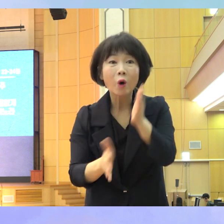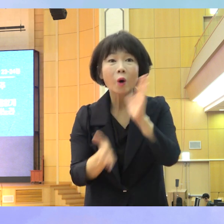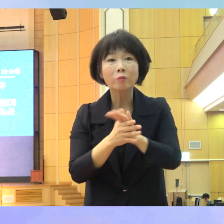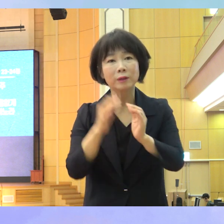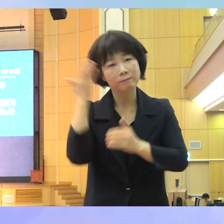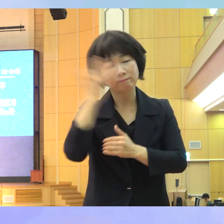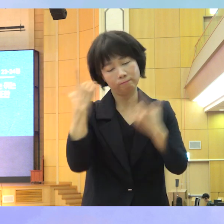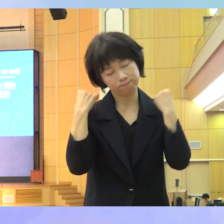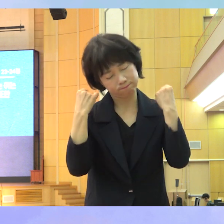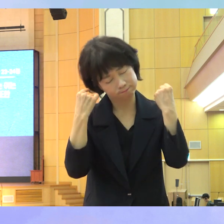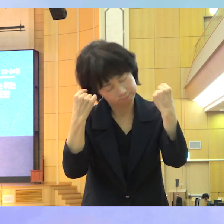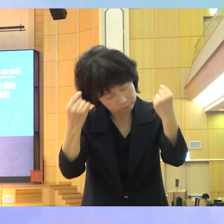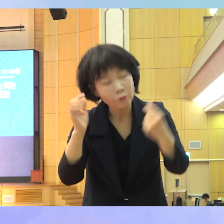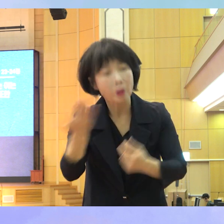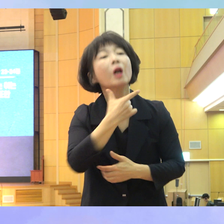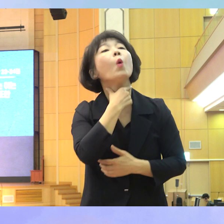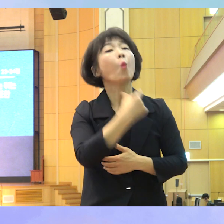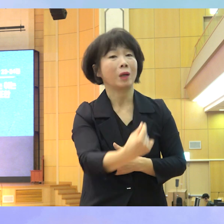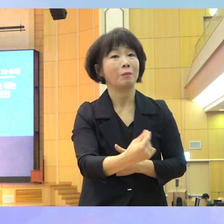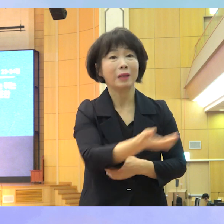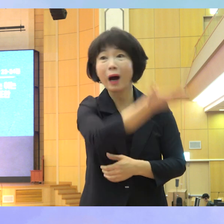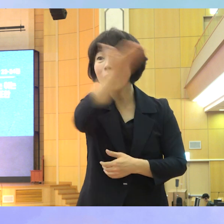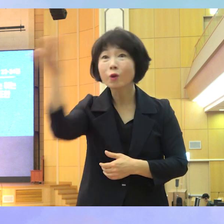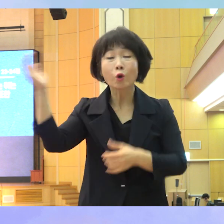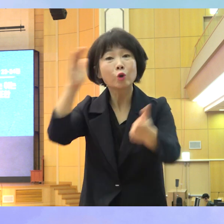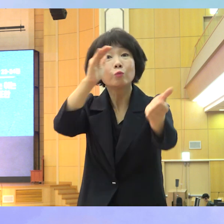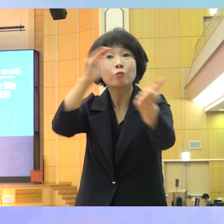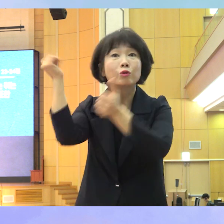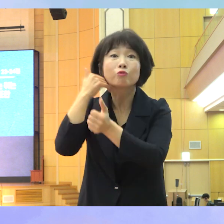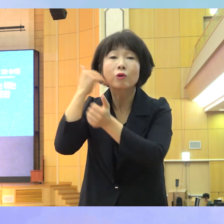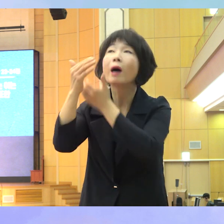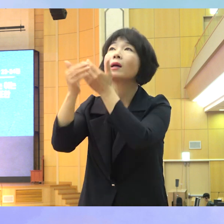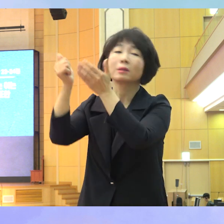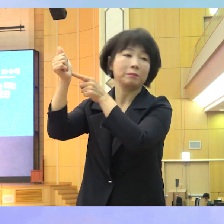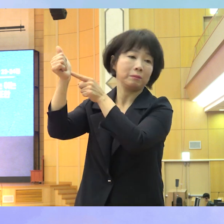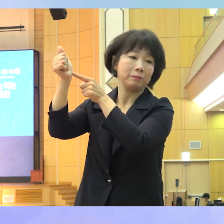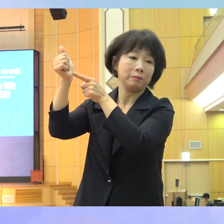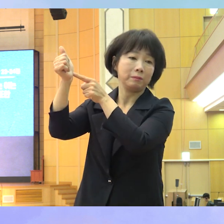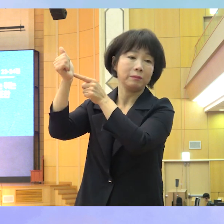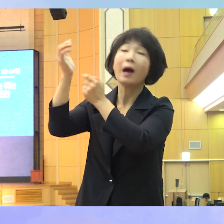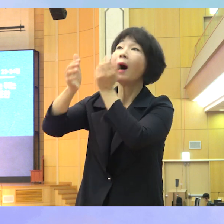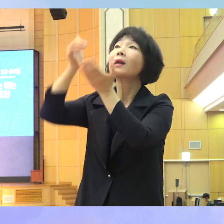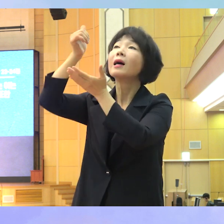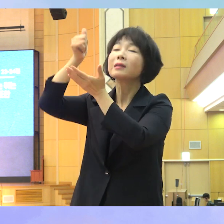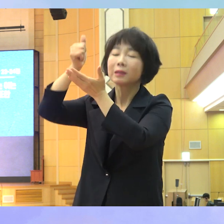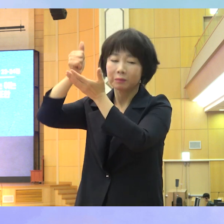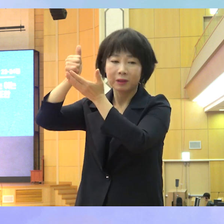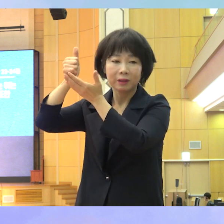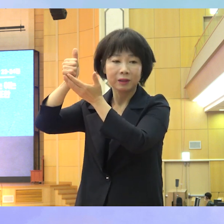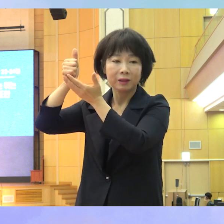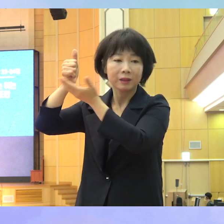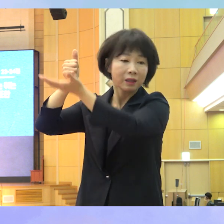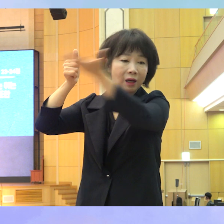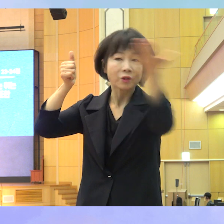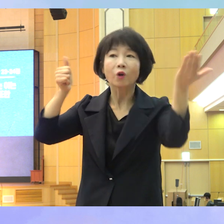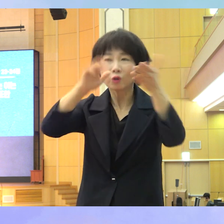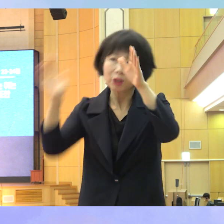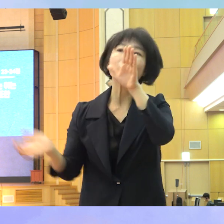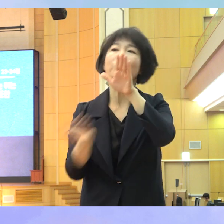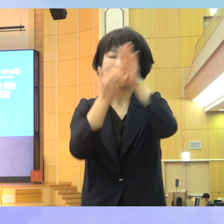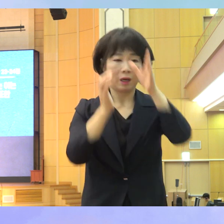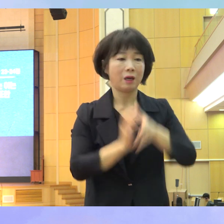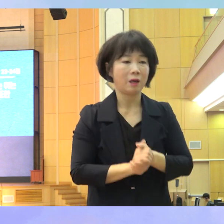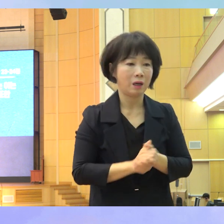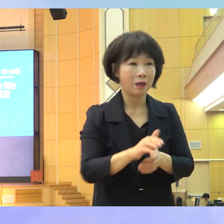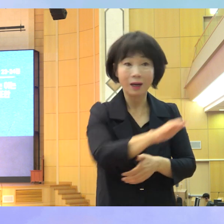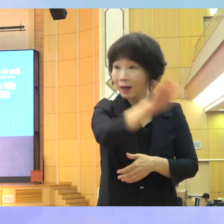보존되기를 원하노라. 너희를 부르신 이는 미쁘시니 그가 또한 뭐 하시리라? 이루시리라. 우리의 영혼